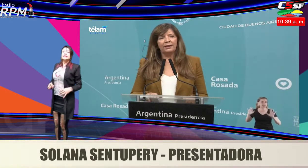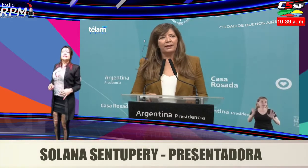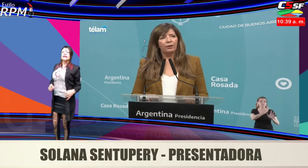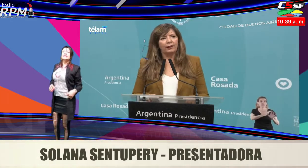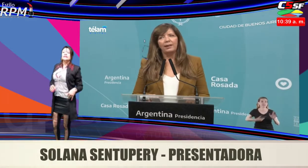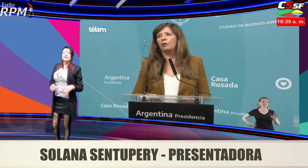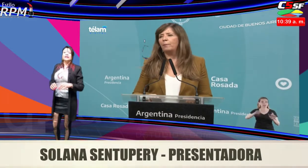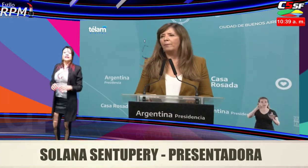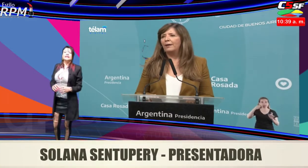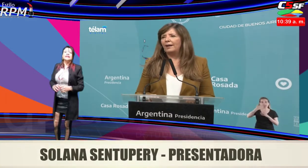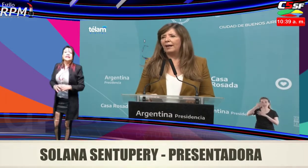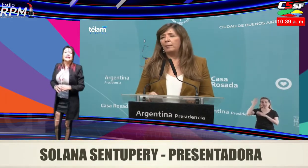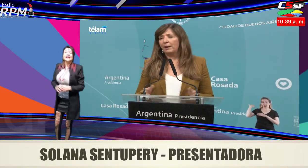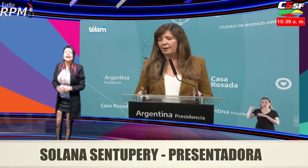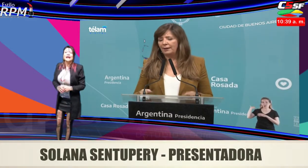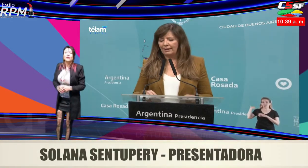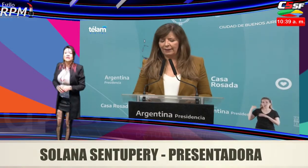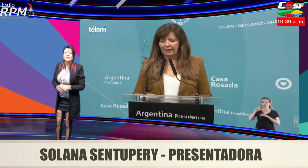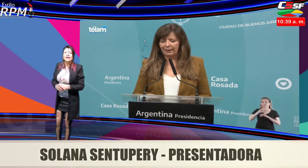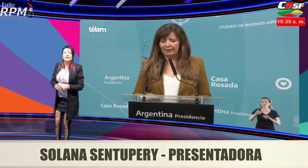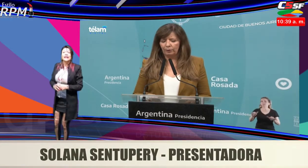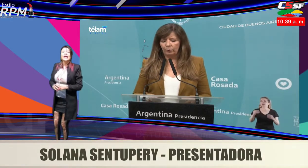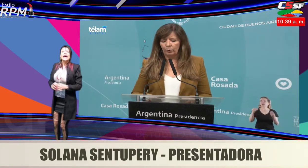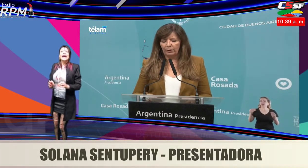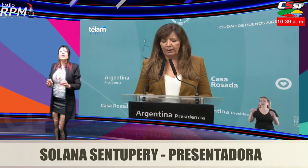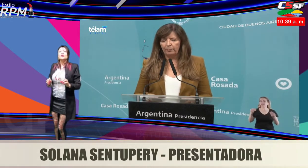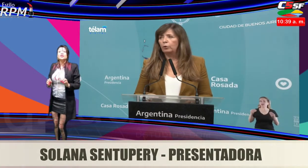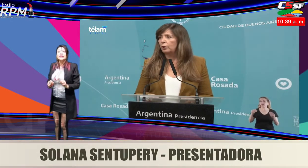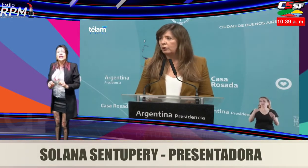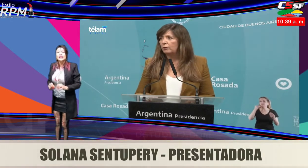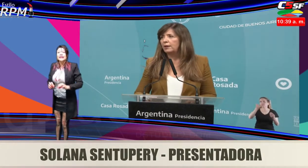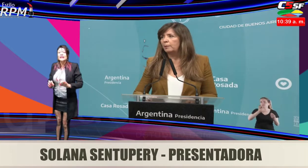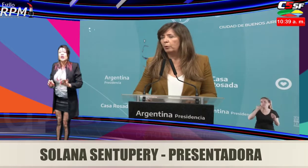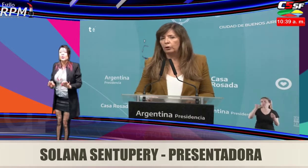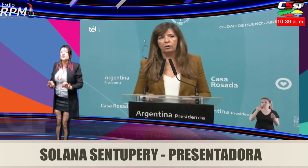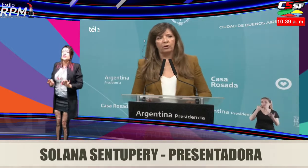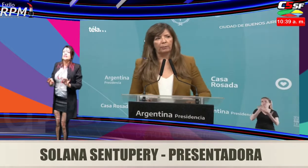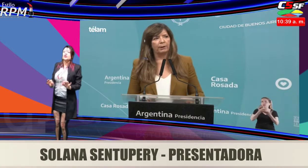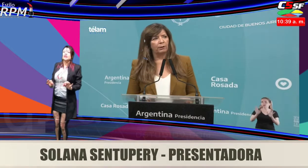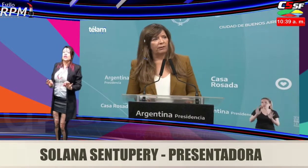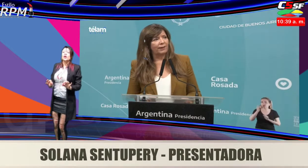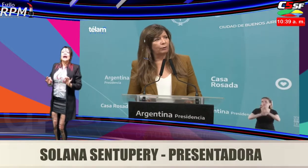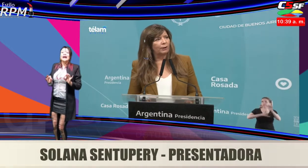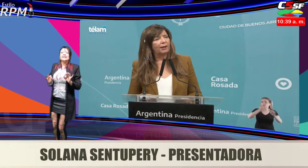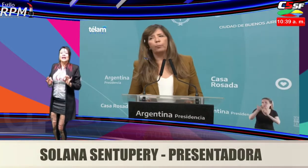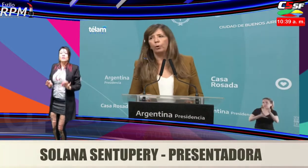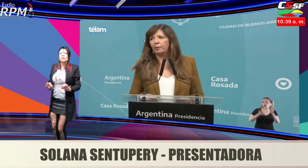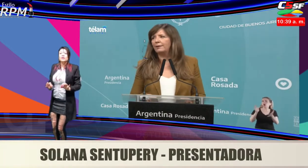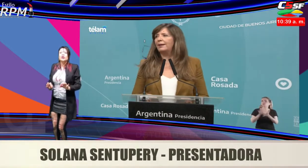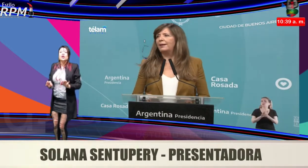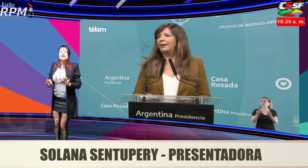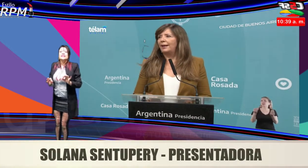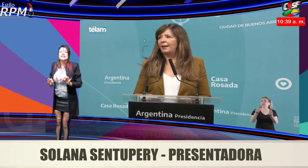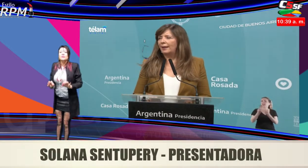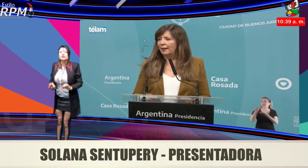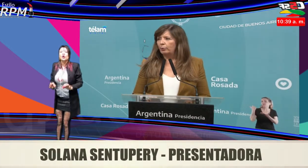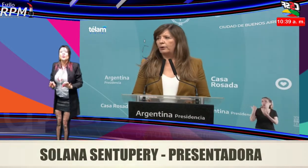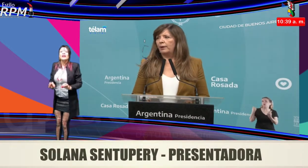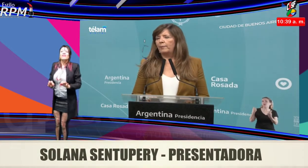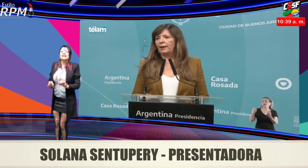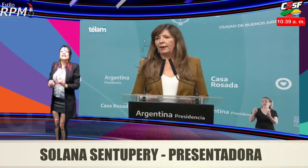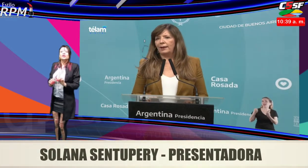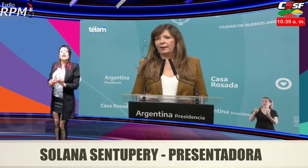vicepresidenta Cristina Fernández de Kirchner en la causa Vialidad, al considerar que en el juicio desarrollado hasta el momento se demostró